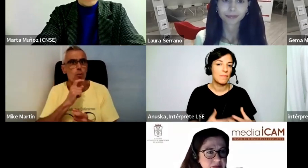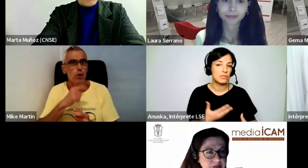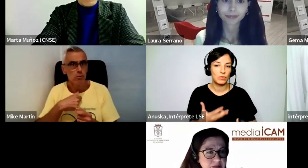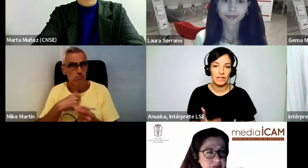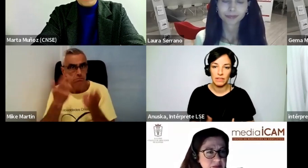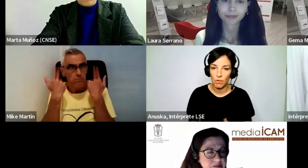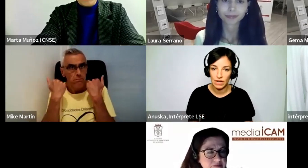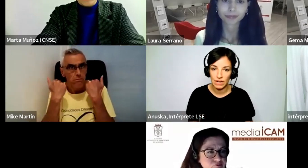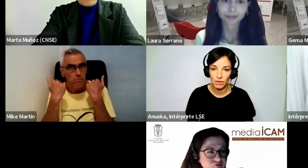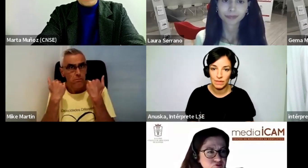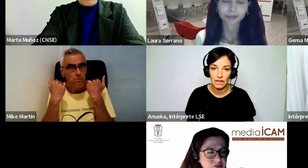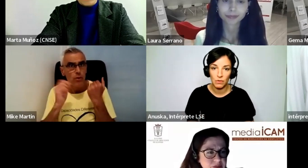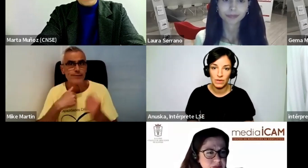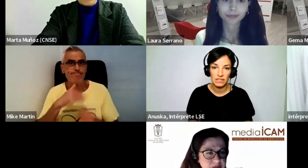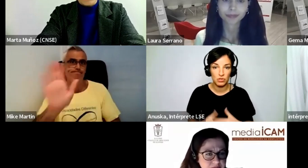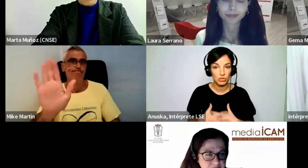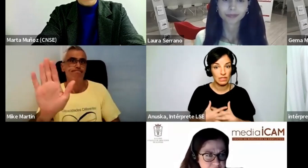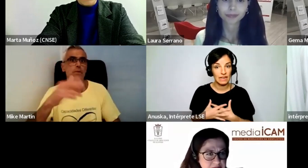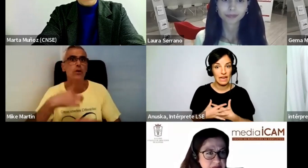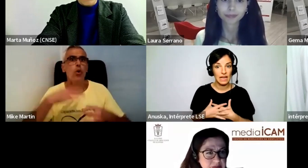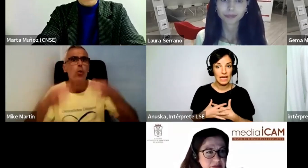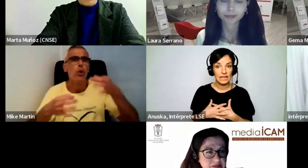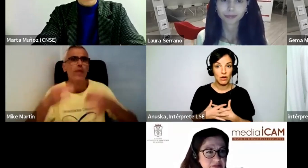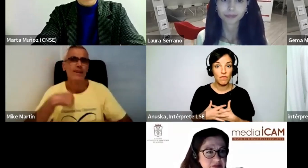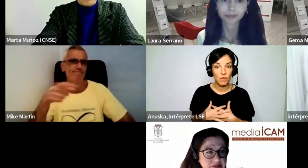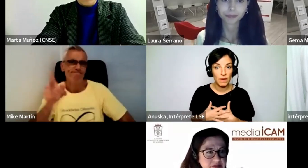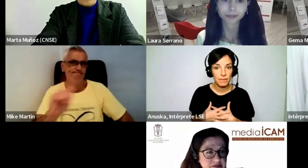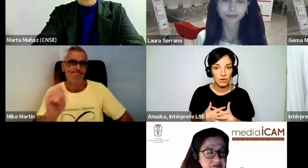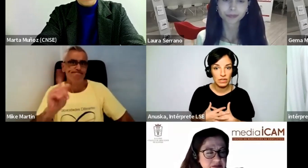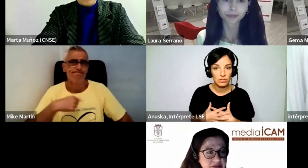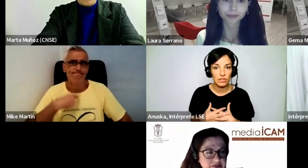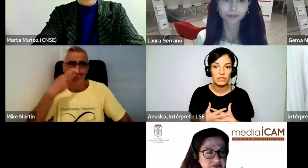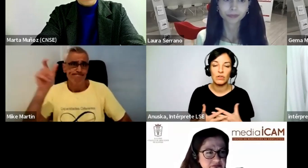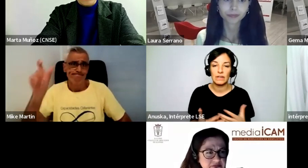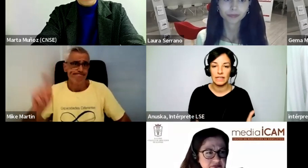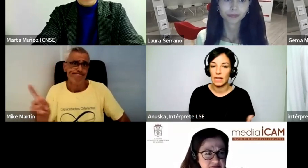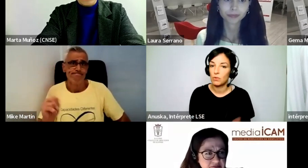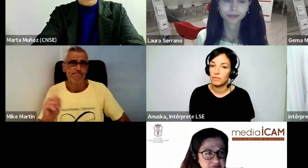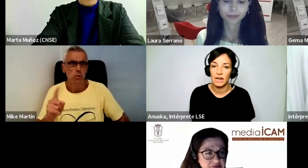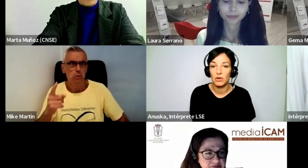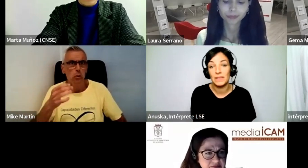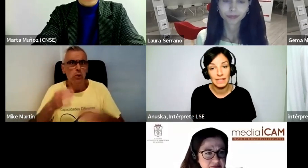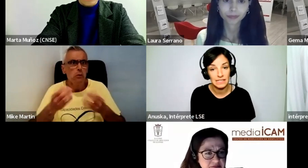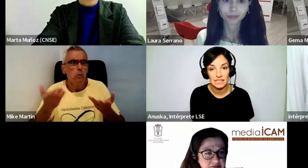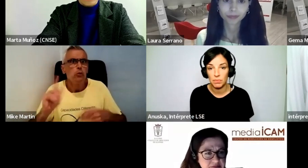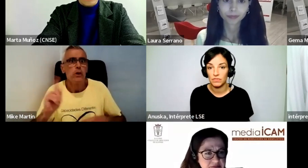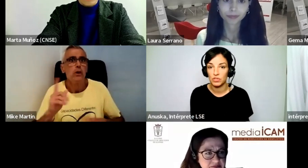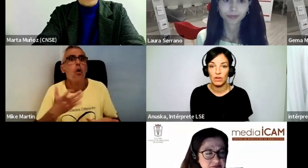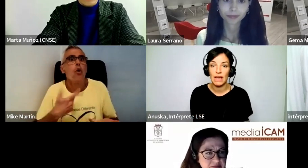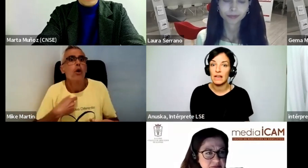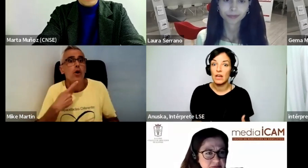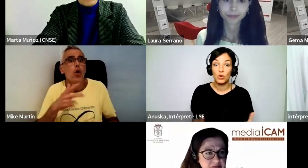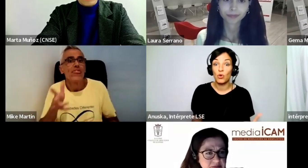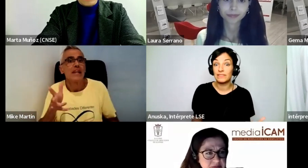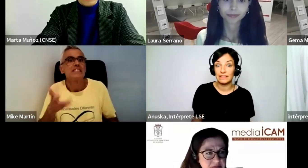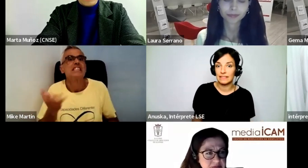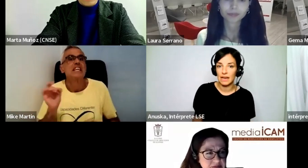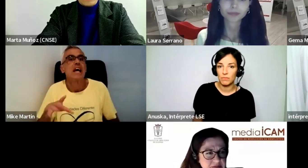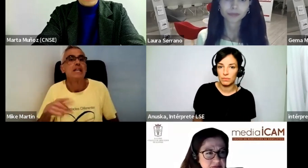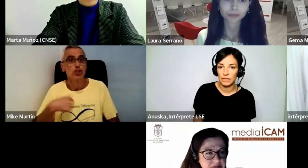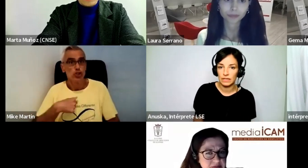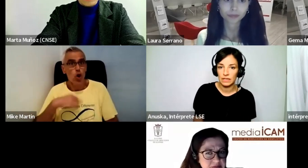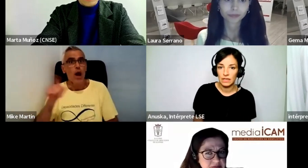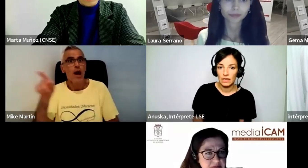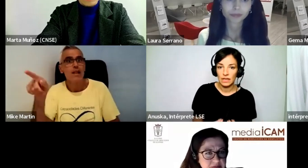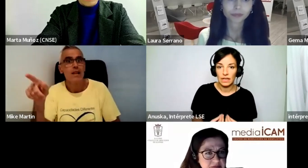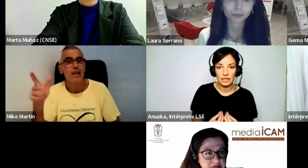que además no utiliza un nivel de lengua de signos, yo tendría que conformarme con eso. De hecho, le dije al juez, mira, no me interesa esta profesional, no lo entendía